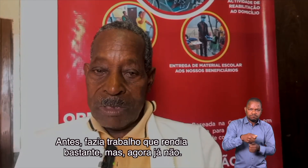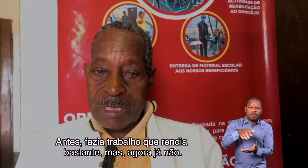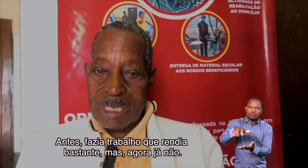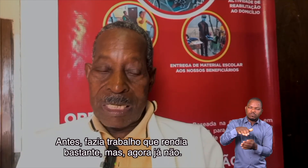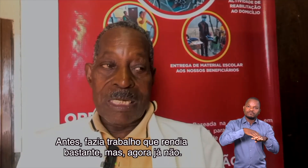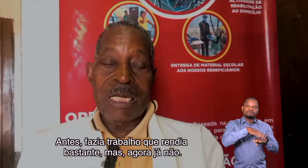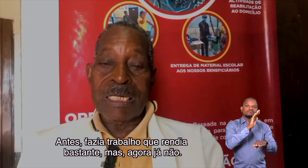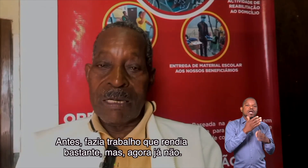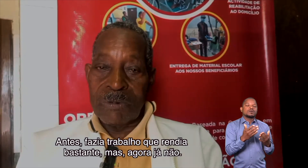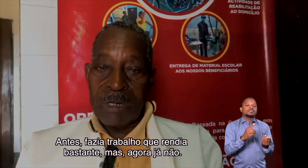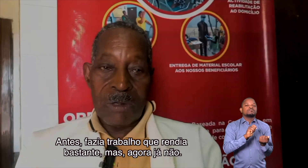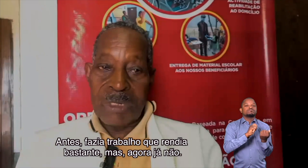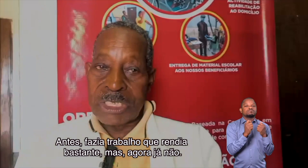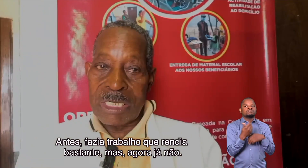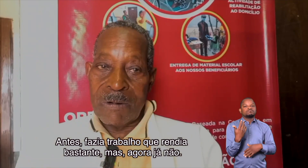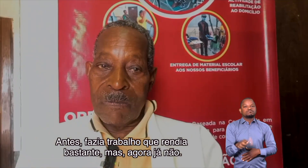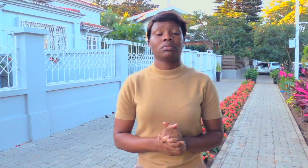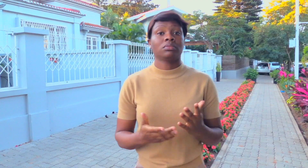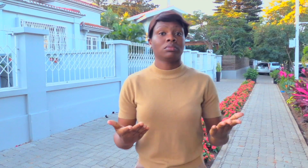e rendia tanto. Agora já não.